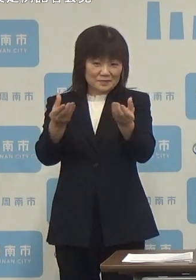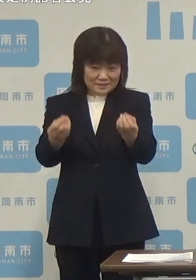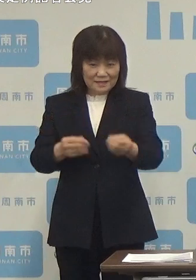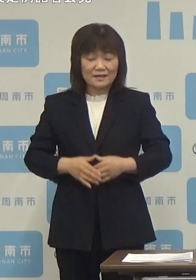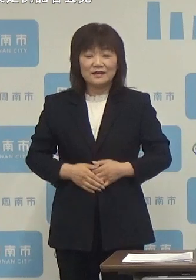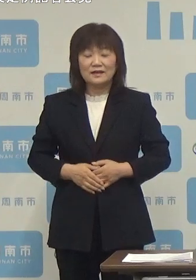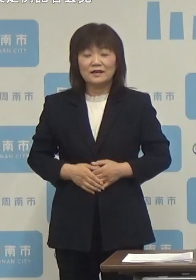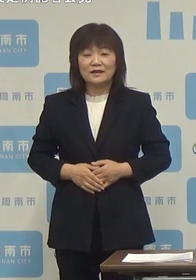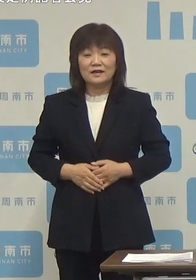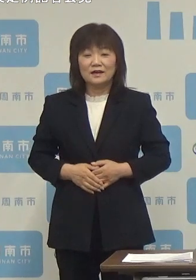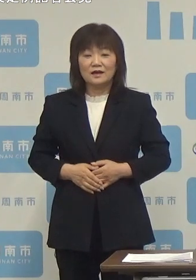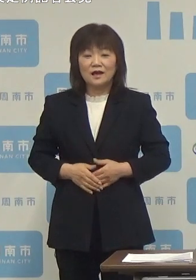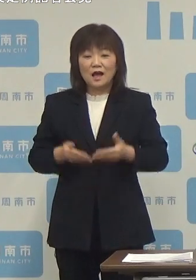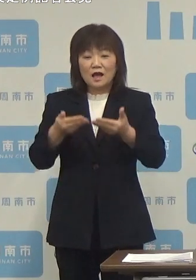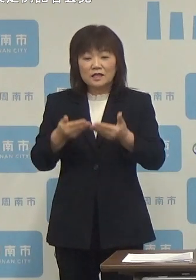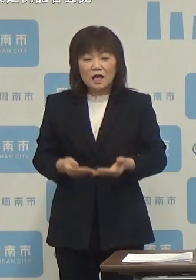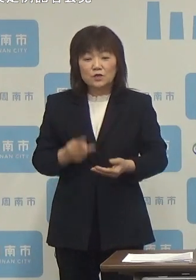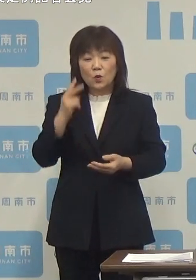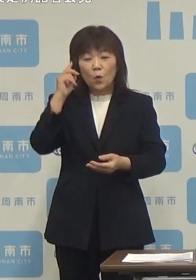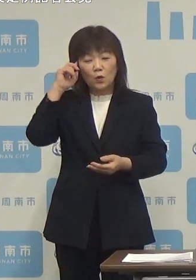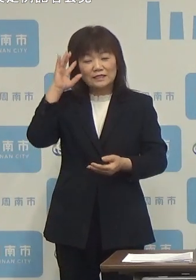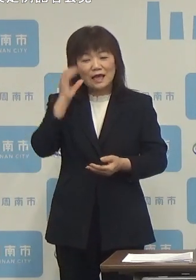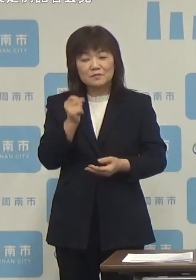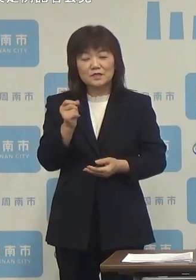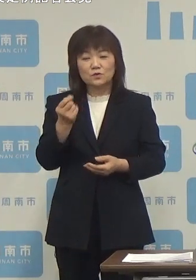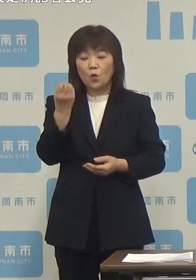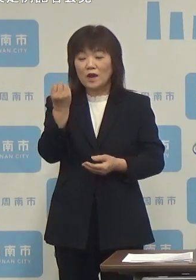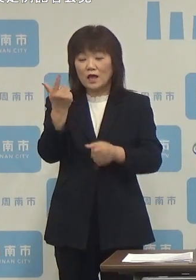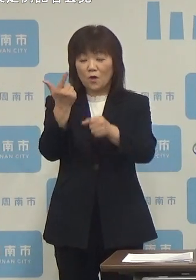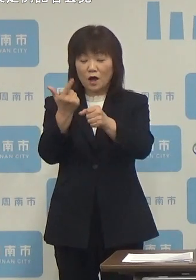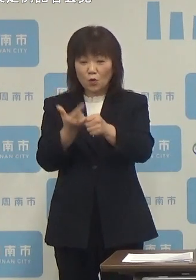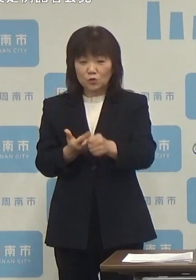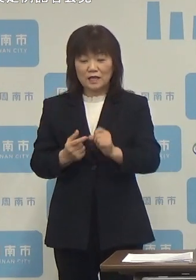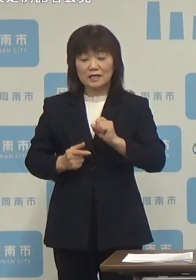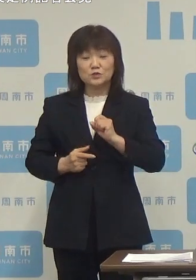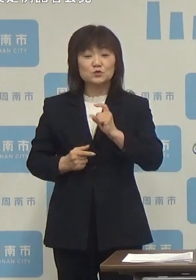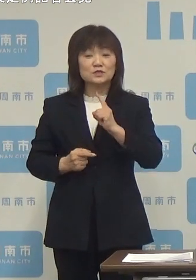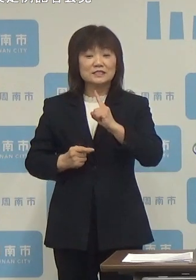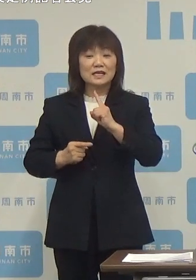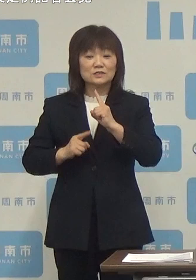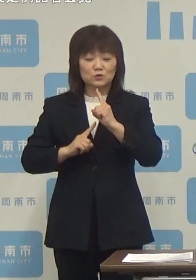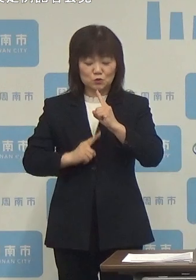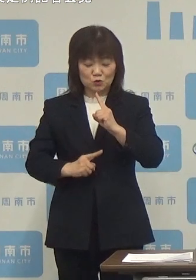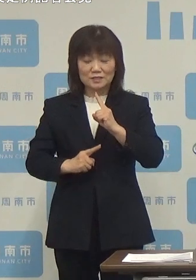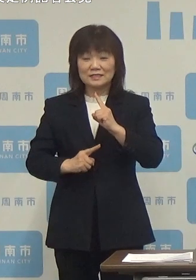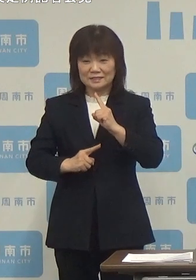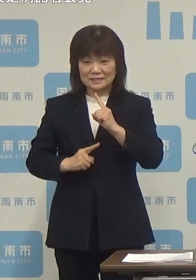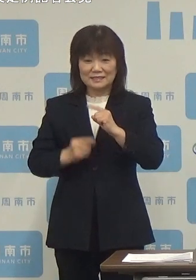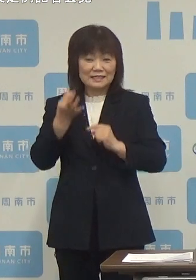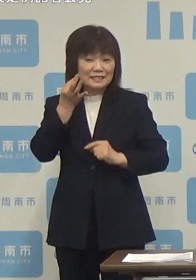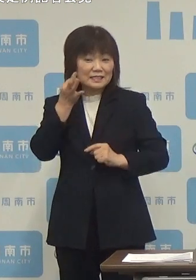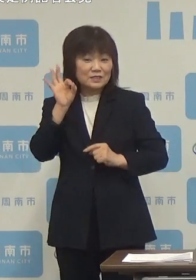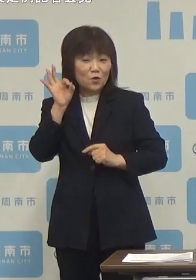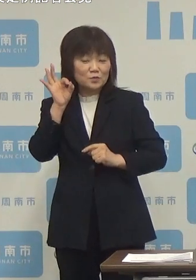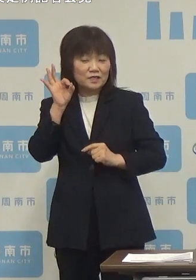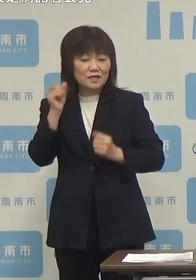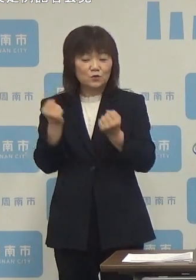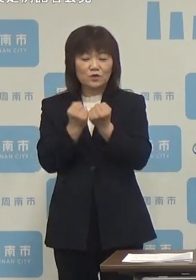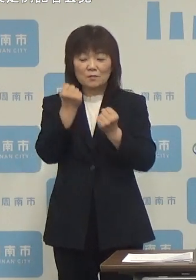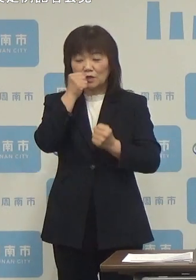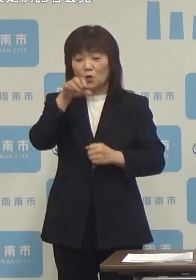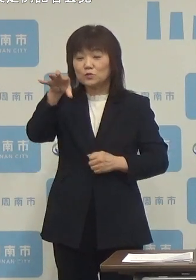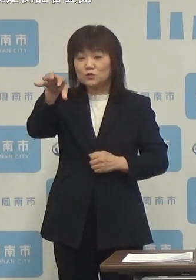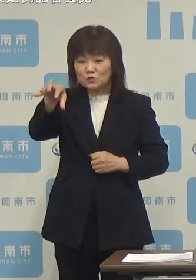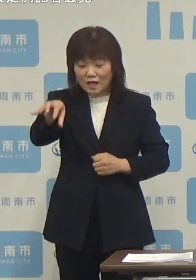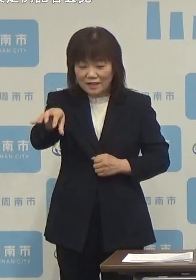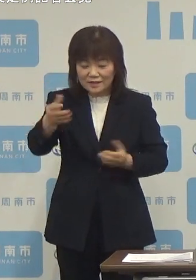ました。計量記念日である令和6年11月1日金曜日に徳山動物